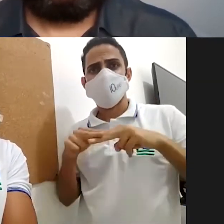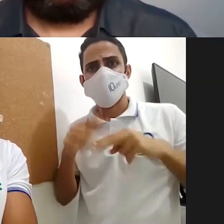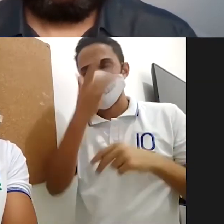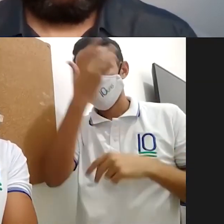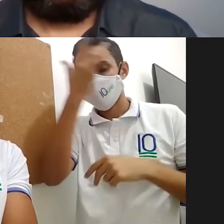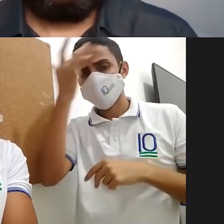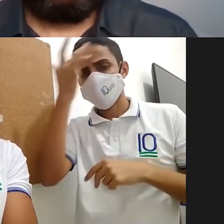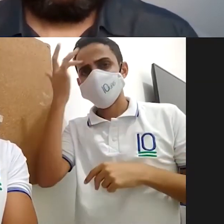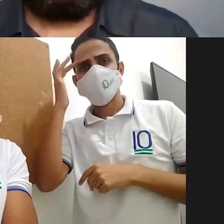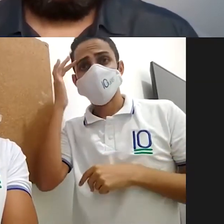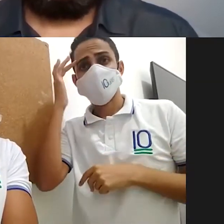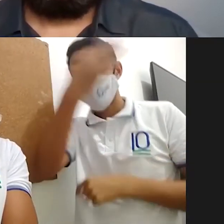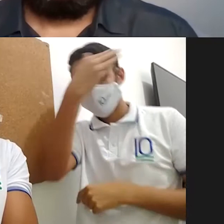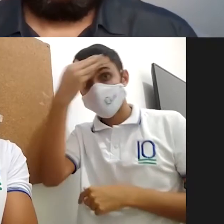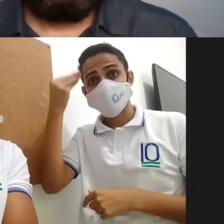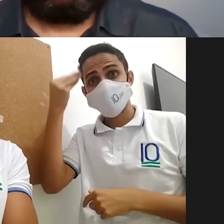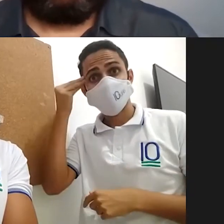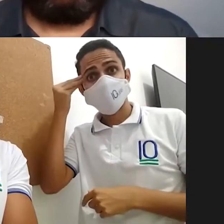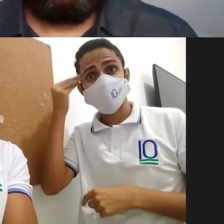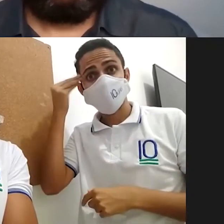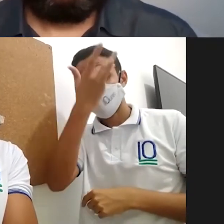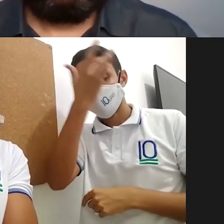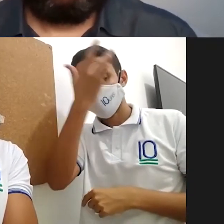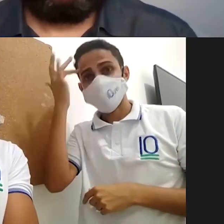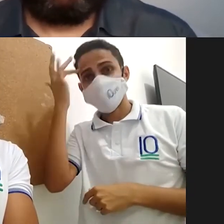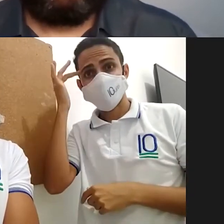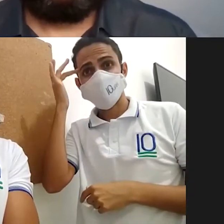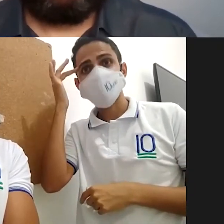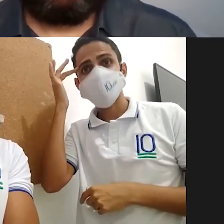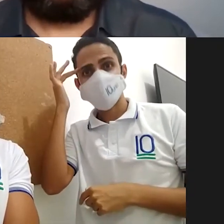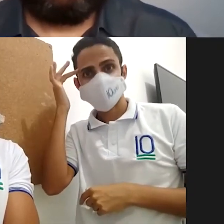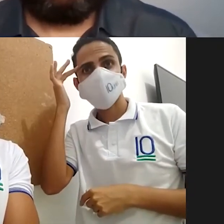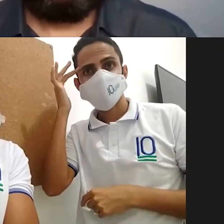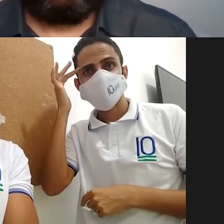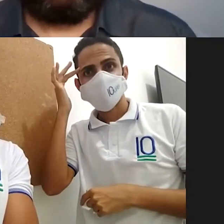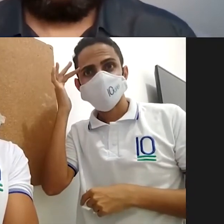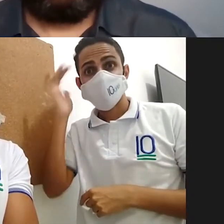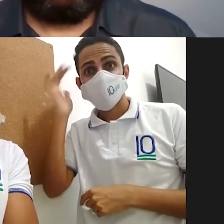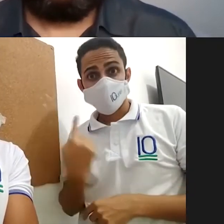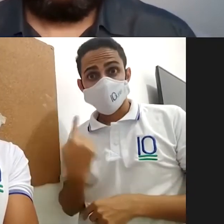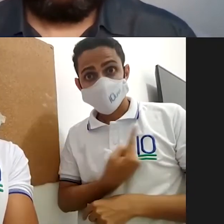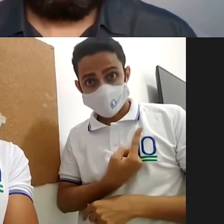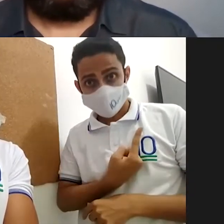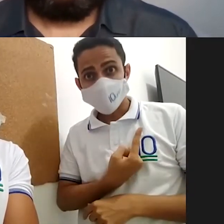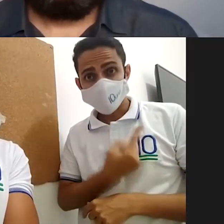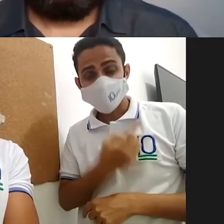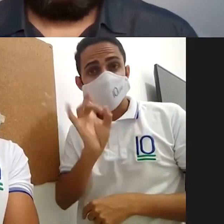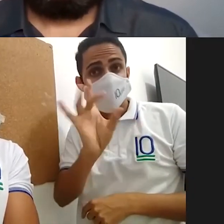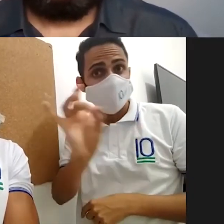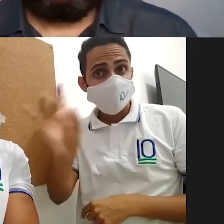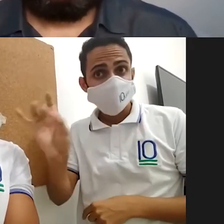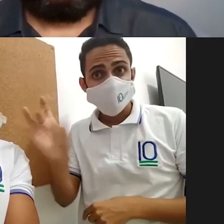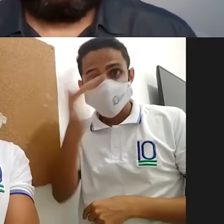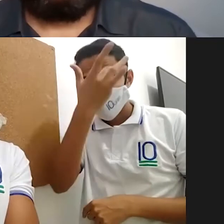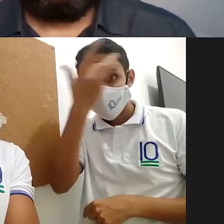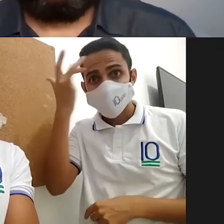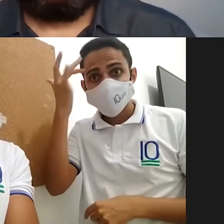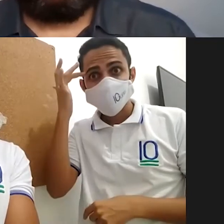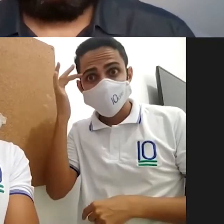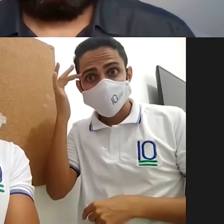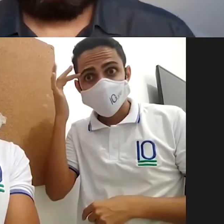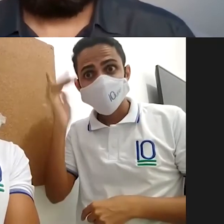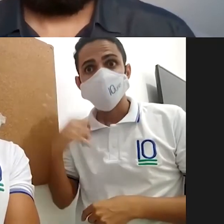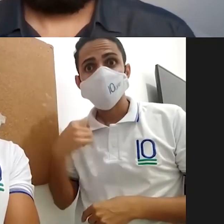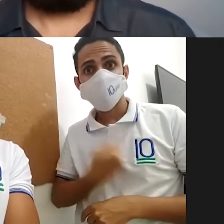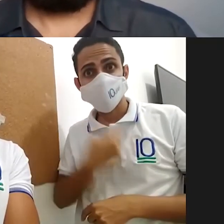população. Isso quem está dizendo somos nós que fazemos parte da população, que já acreditamos nessa velha política, que já não estamos mais